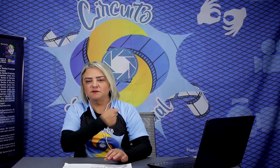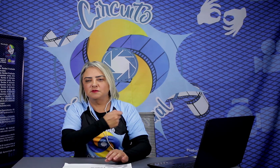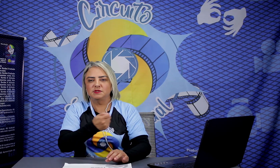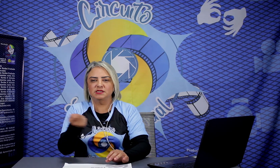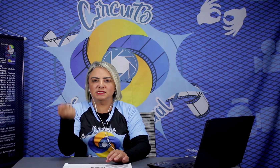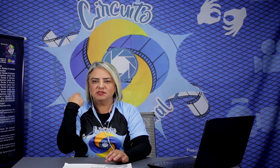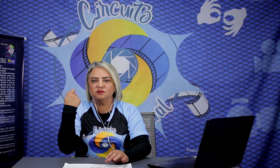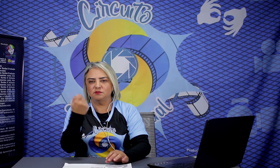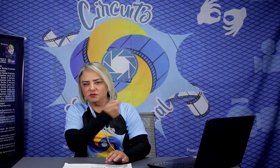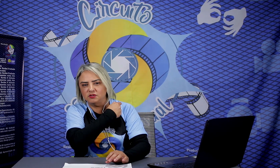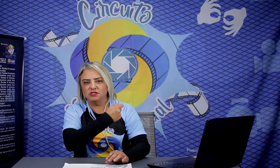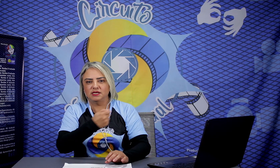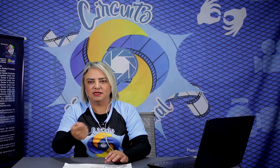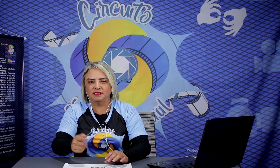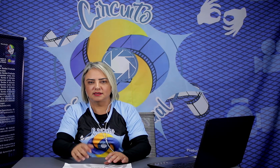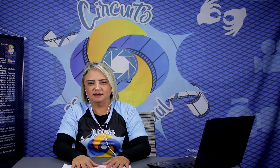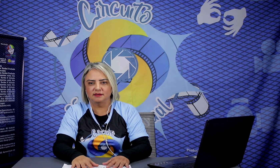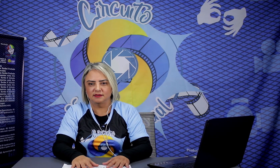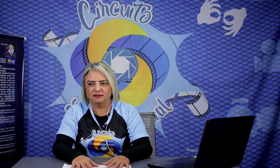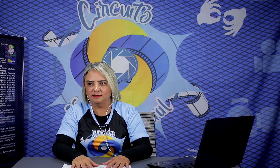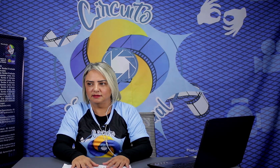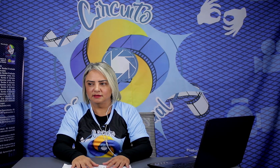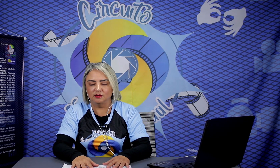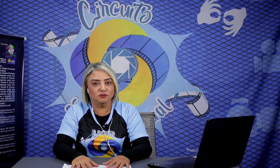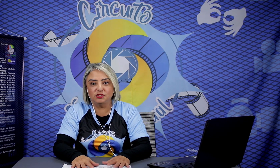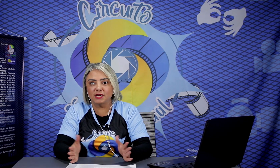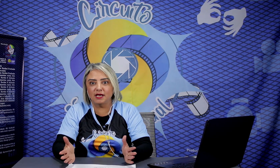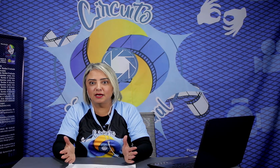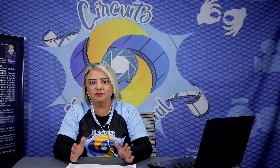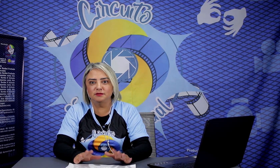me automutilar, porque eu não enxergo.